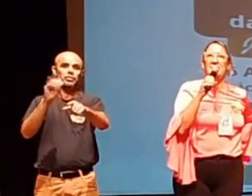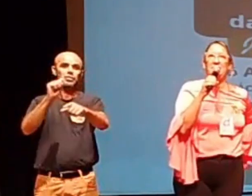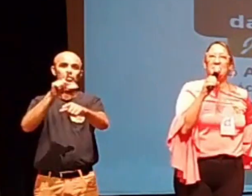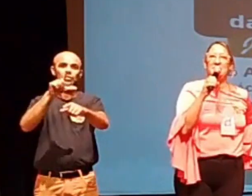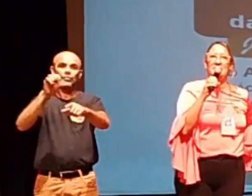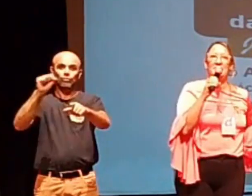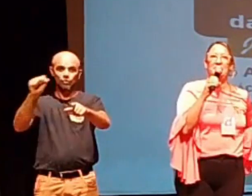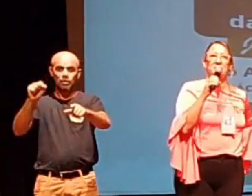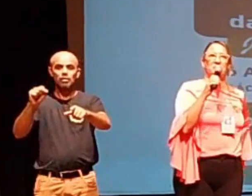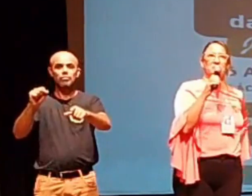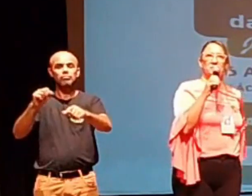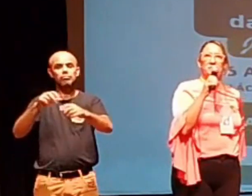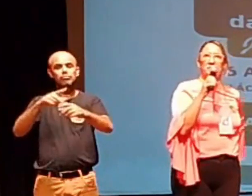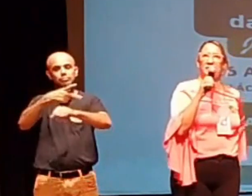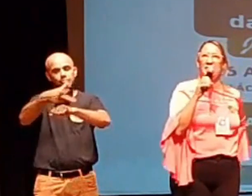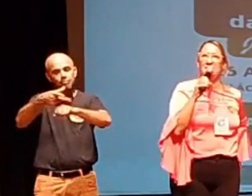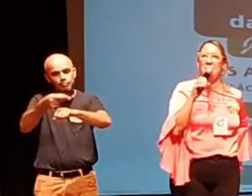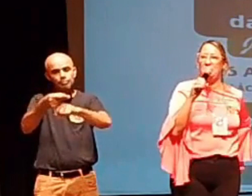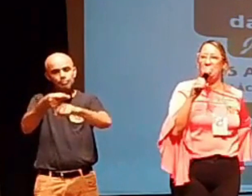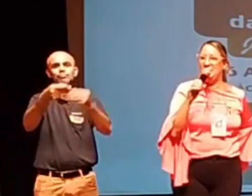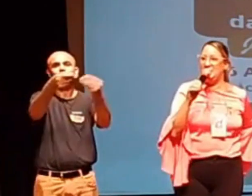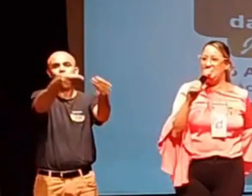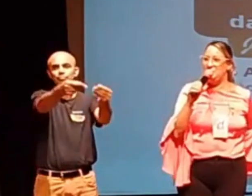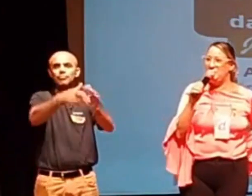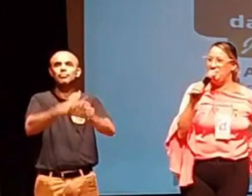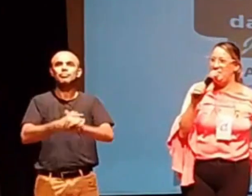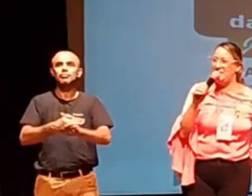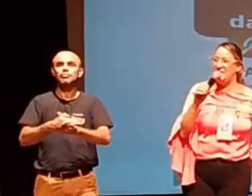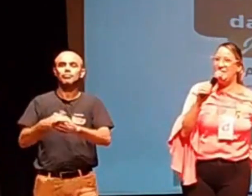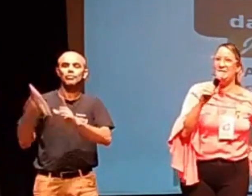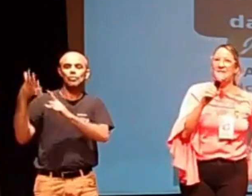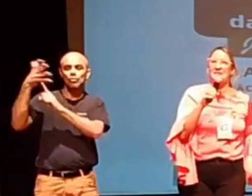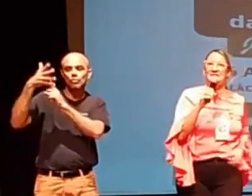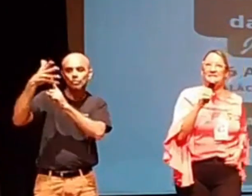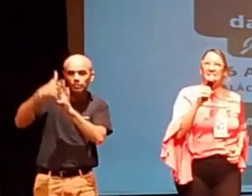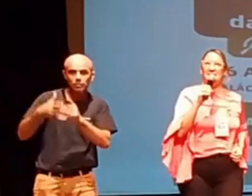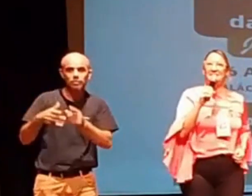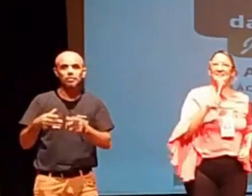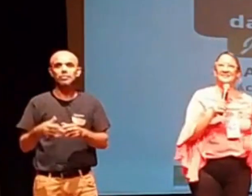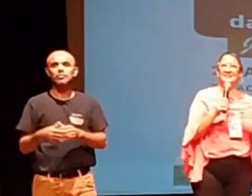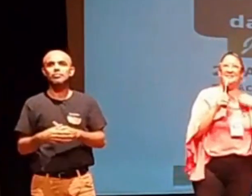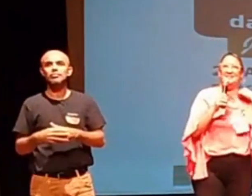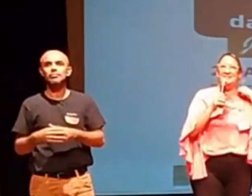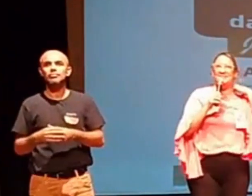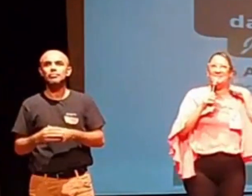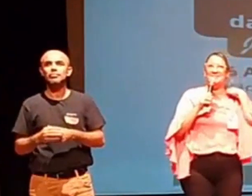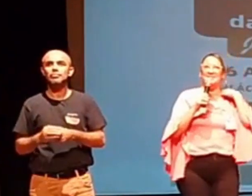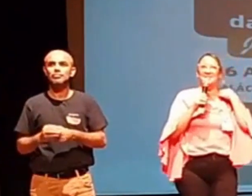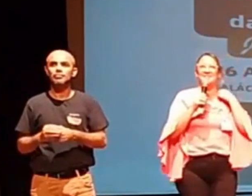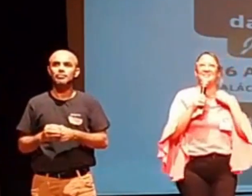entregar a lembrancinha para os nossos convidados e palestrantes, por gentileza.